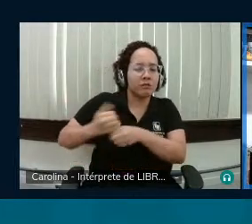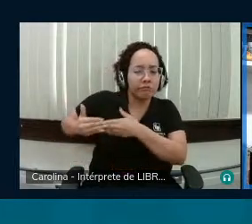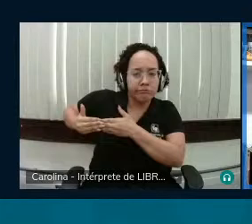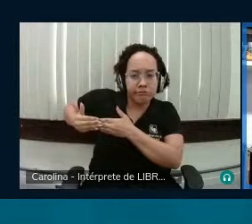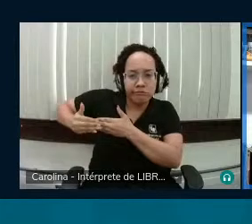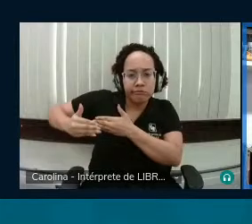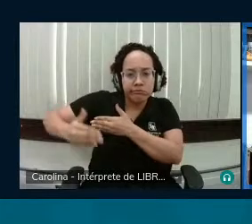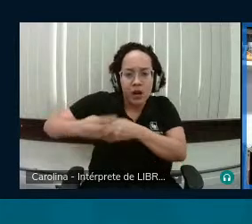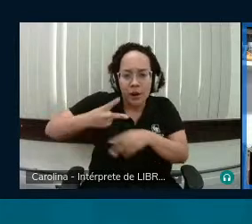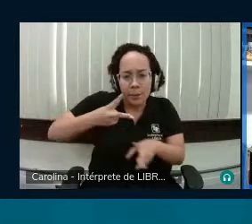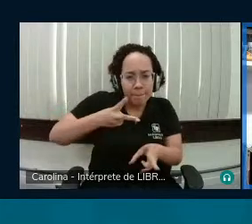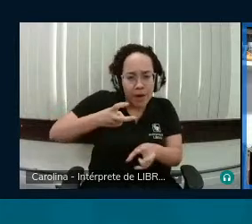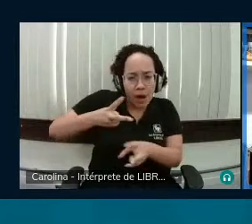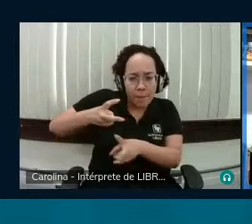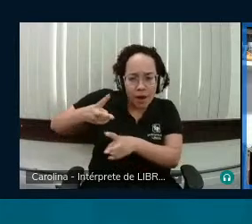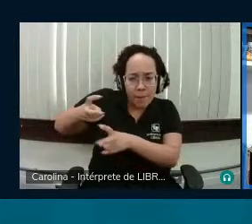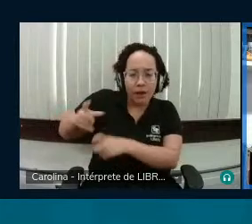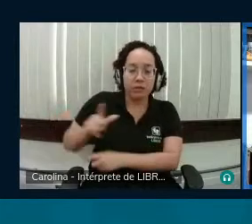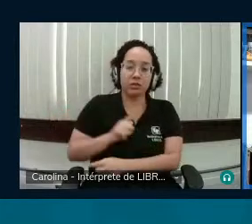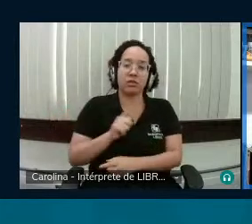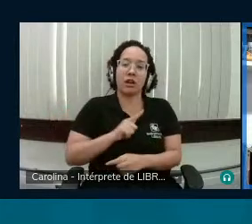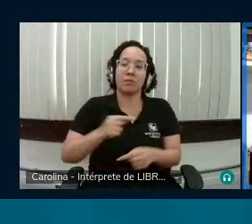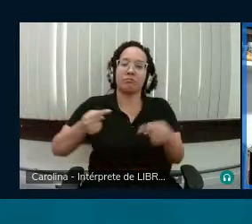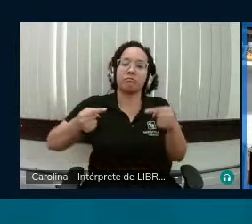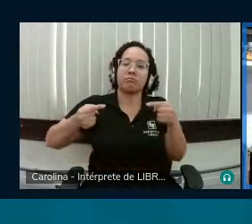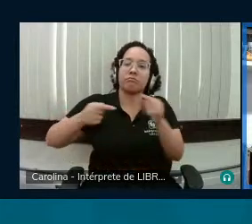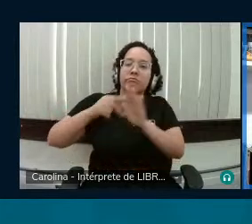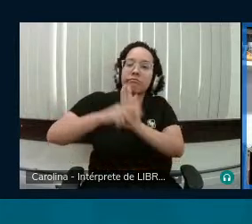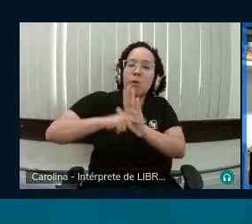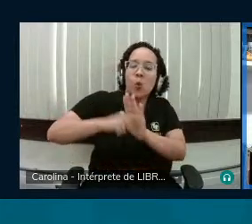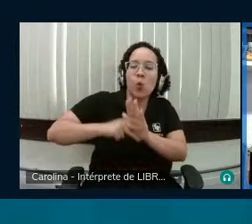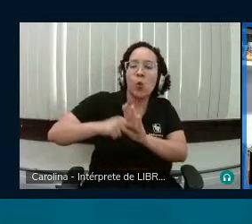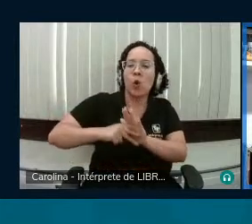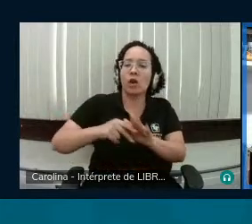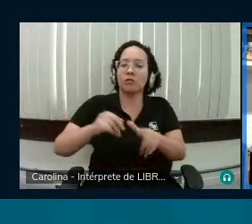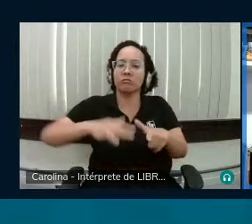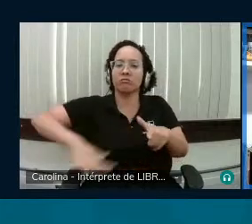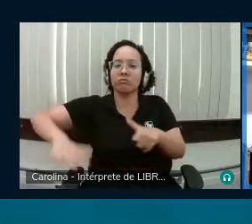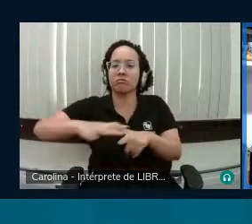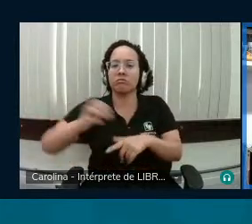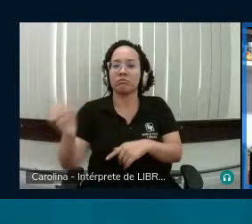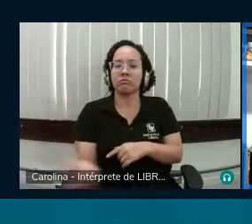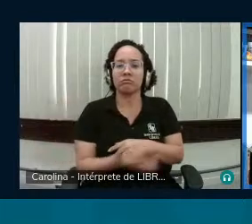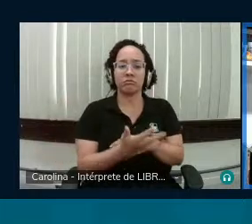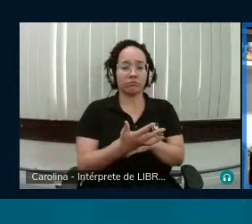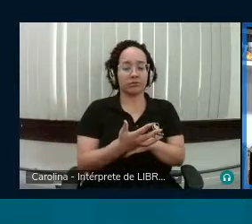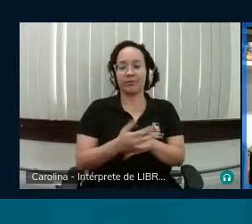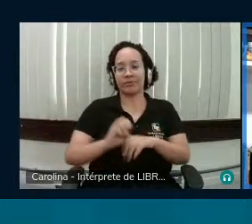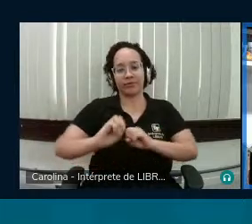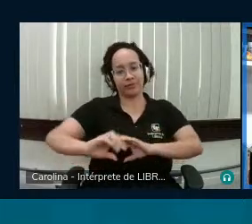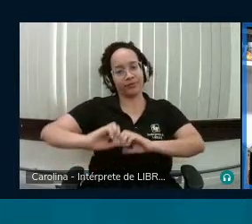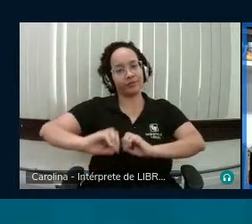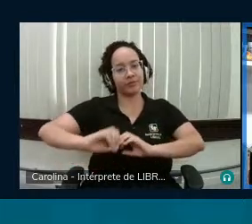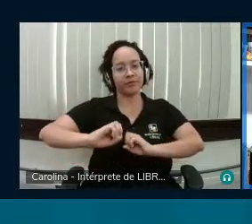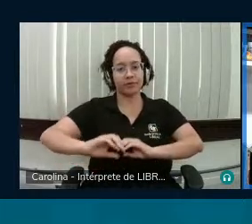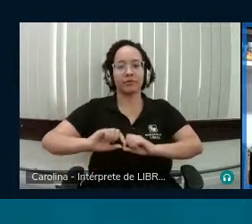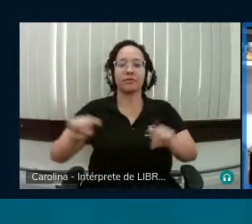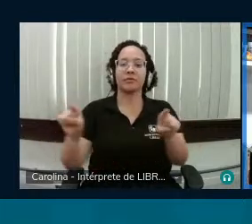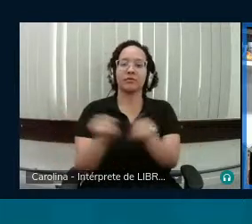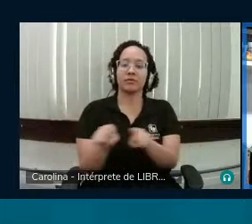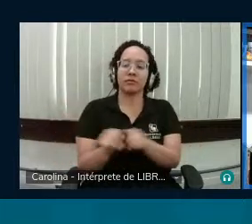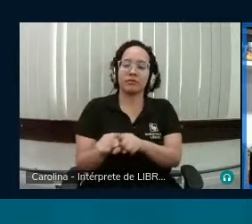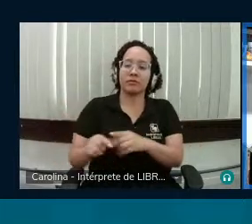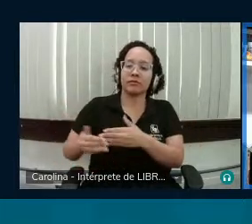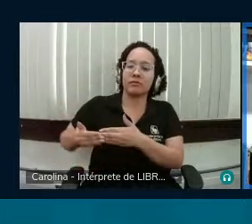a criação de novos programas, né, no nosso campo ali da educação, mas, ao mesmo